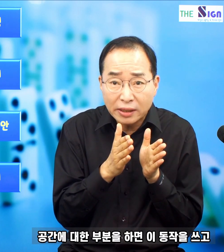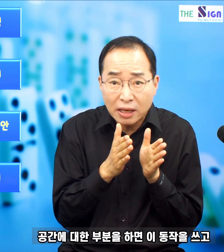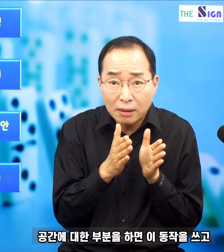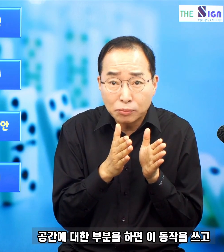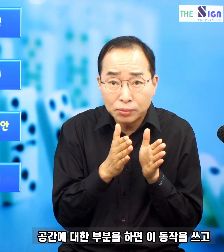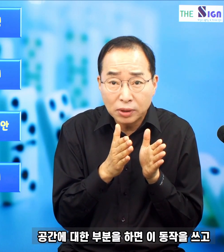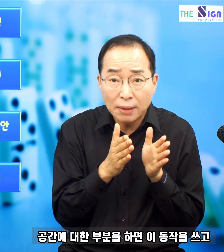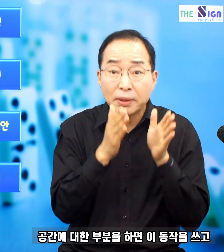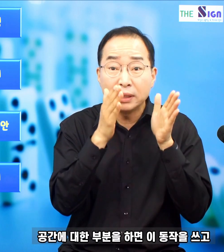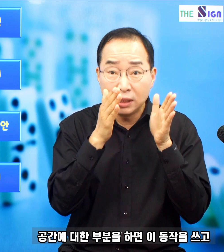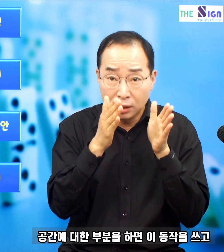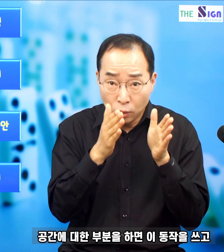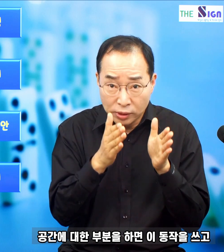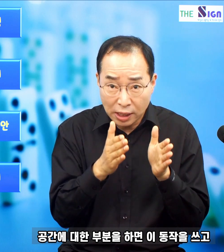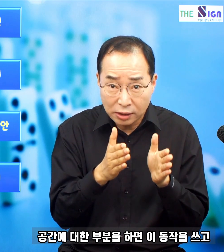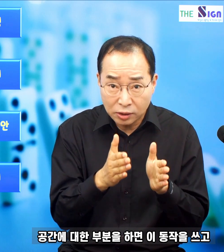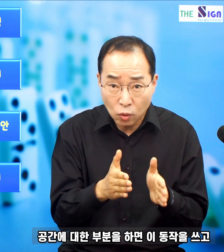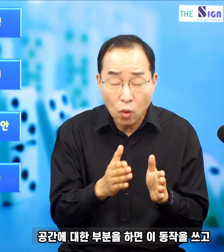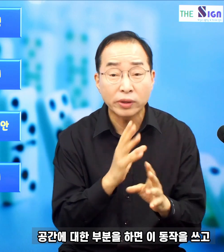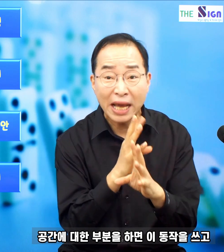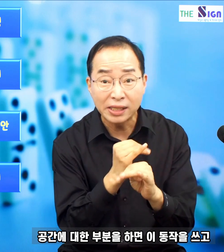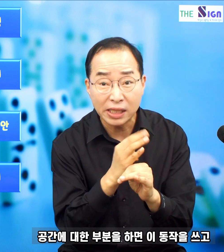대한 부분을 하면 이 동작을 쓰고 날짜.